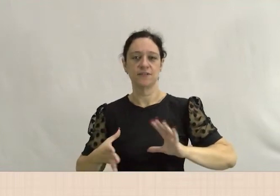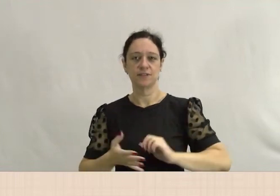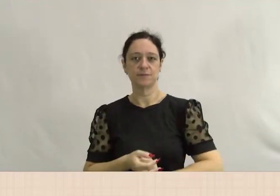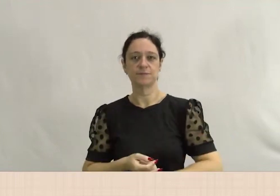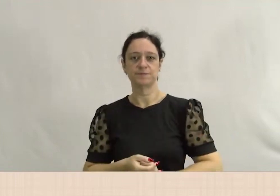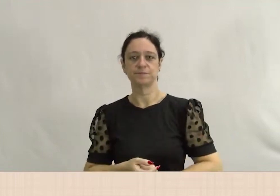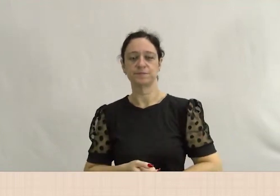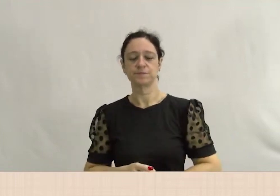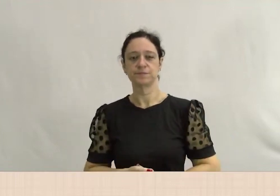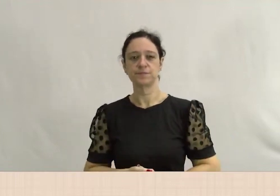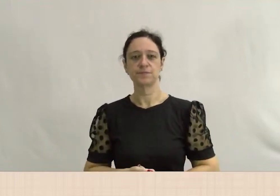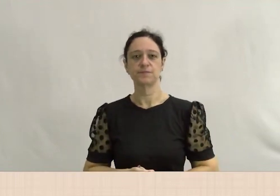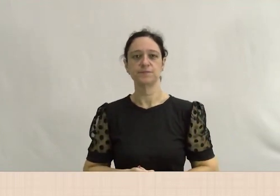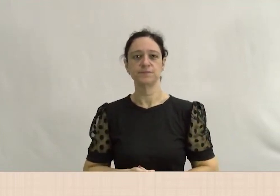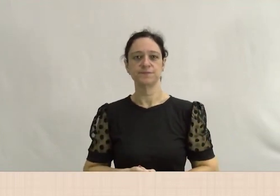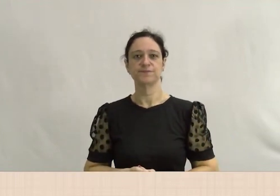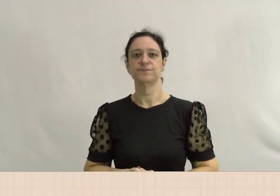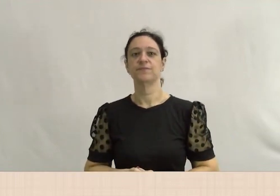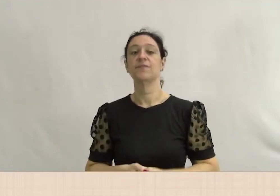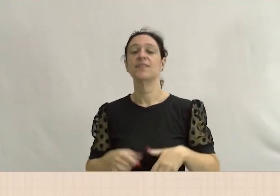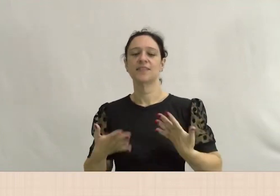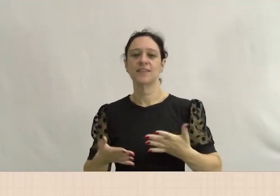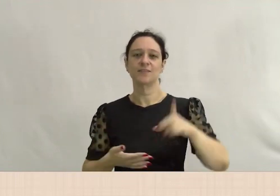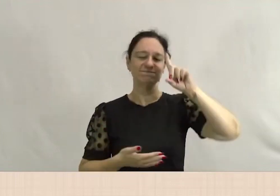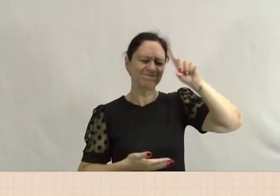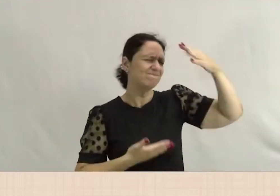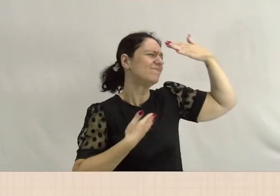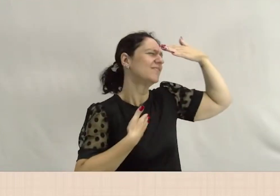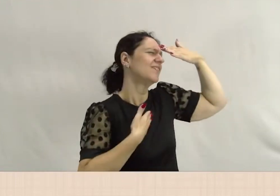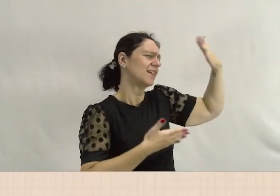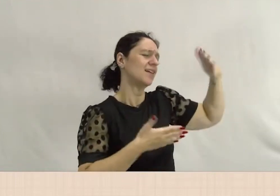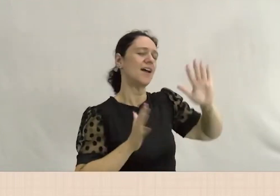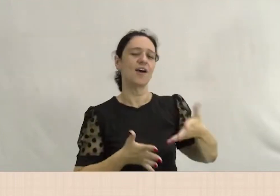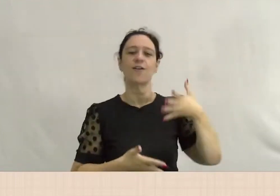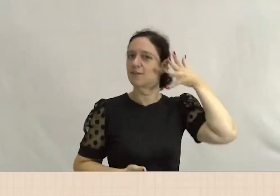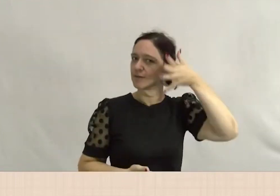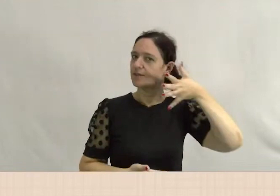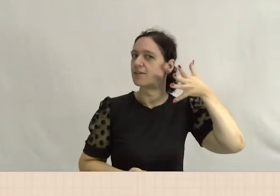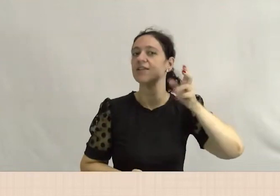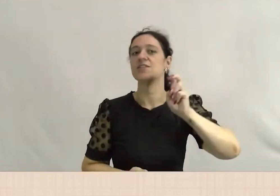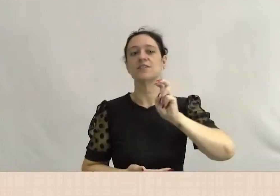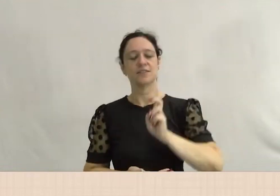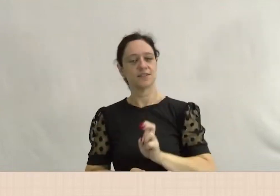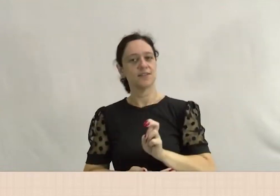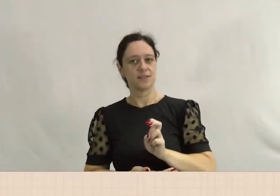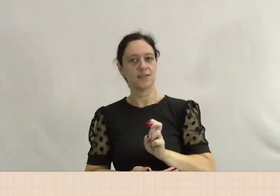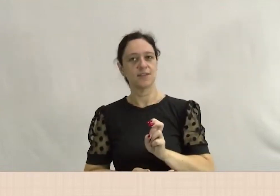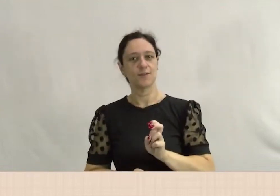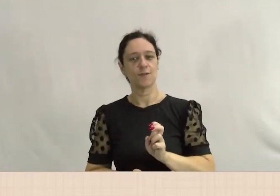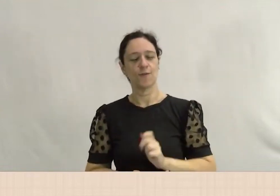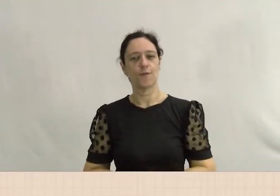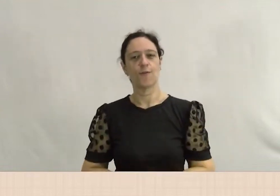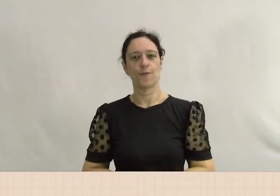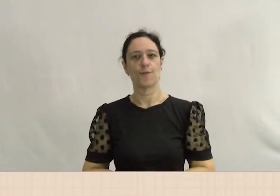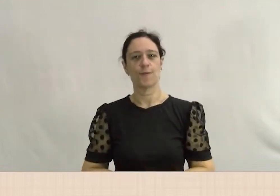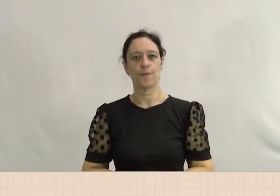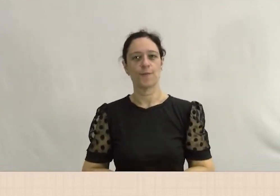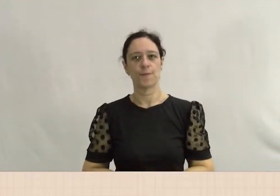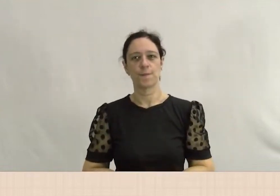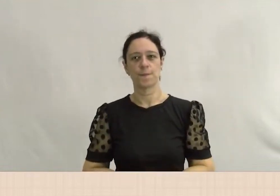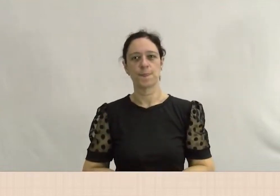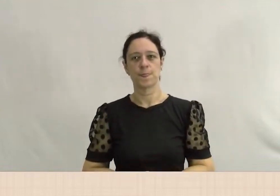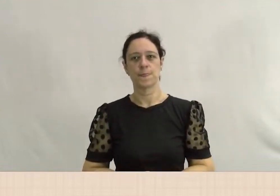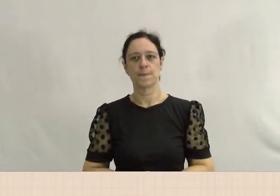ter liberdade para ir. Então, graças ao Senhor, chegamos à mensagem número 5, sem eu só